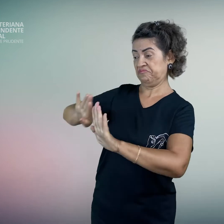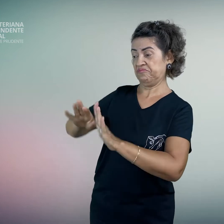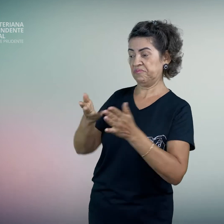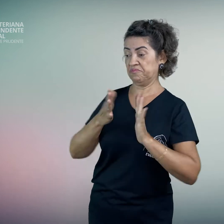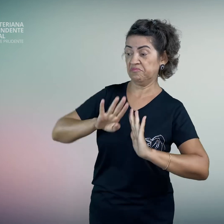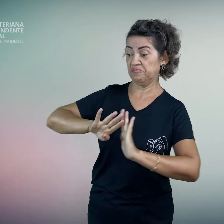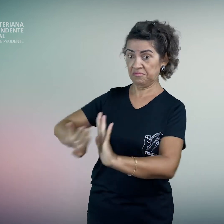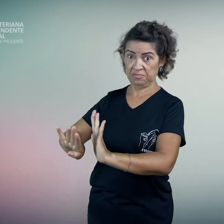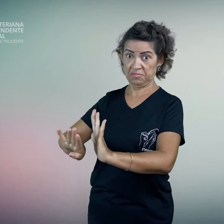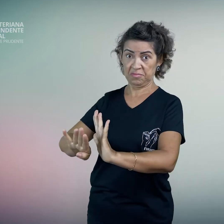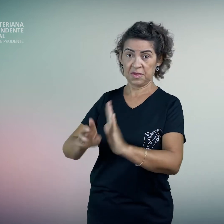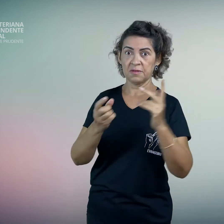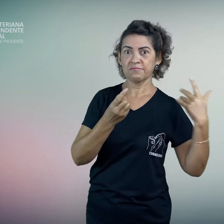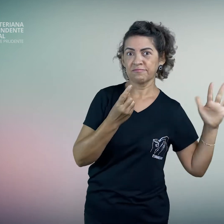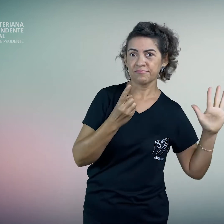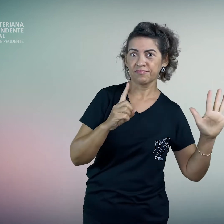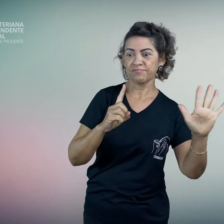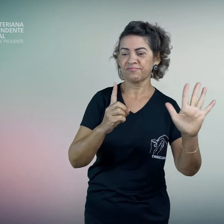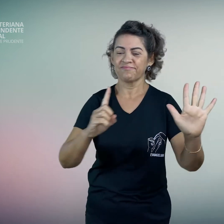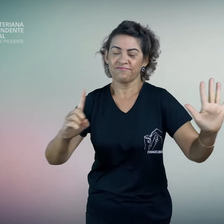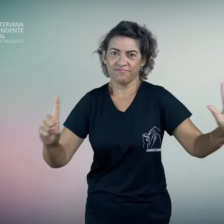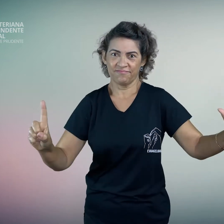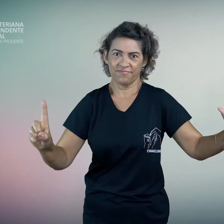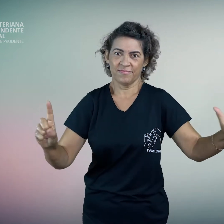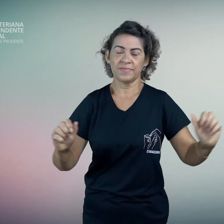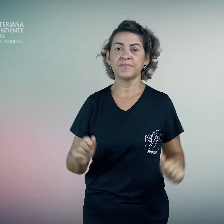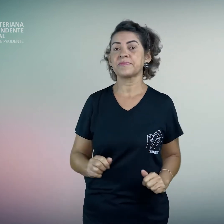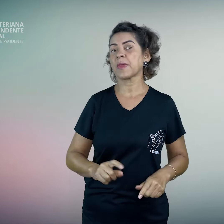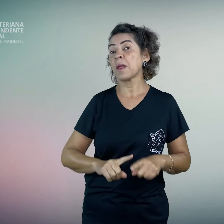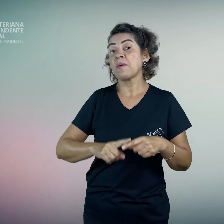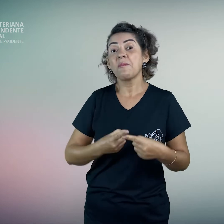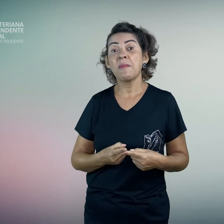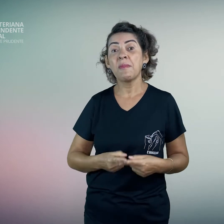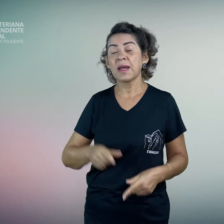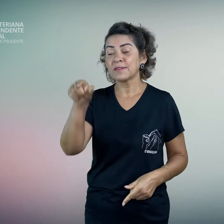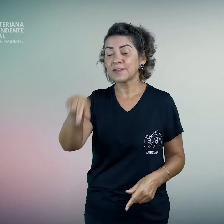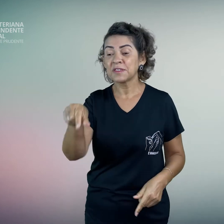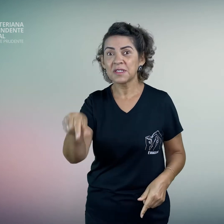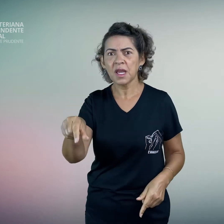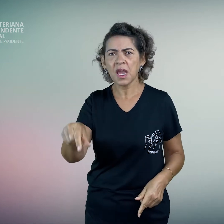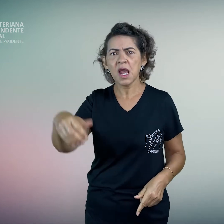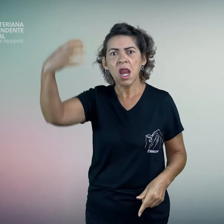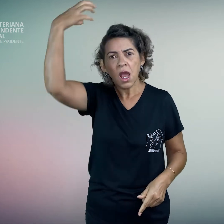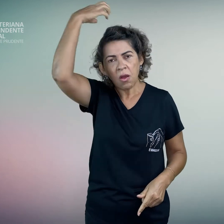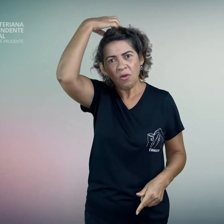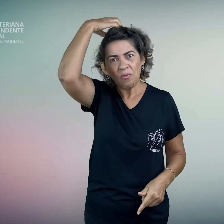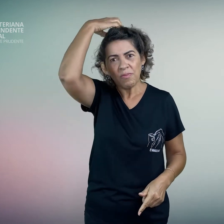Ainda que ele não fosse o culpado pelos pecados de seu pai ou de sua mãe, as